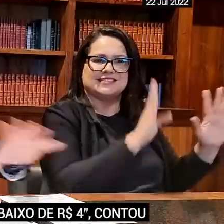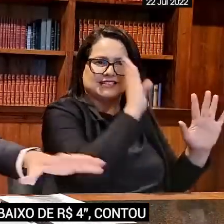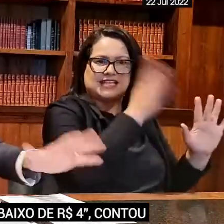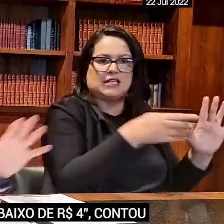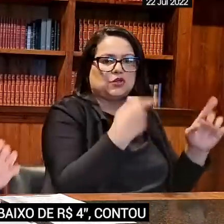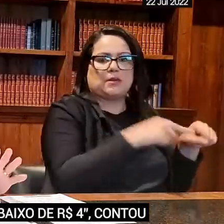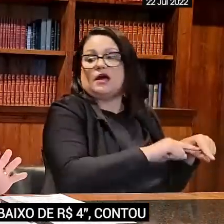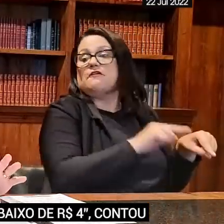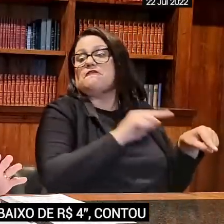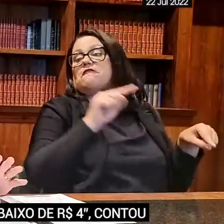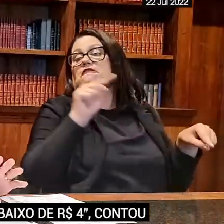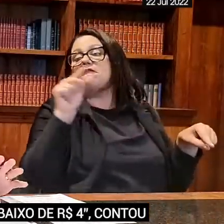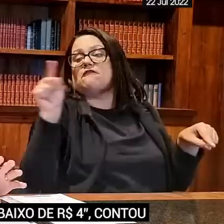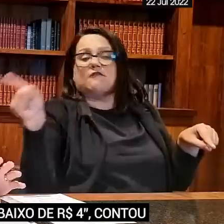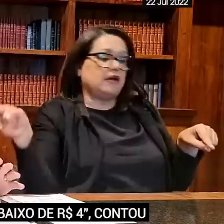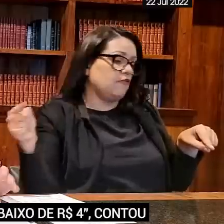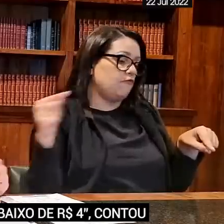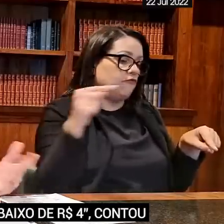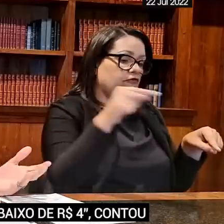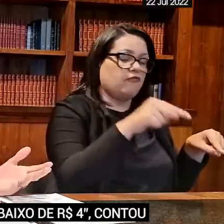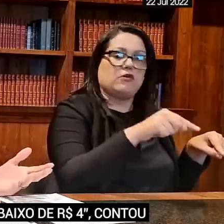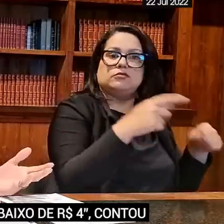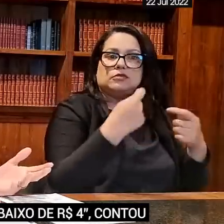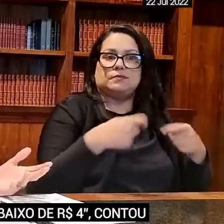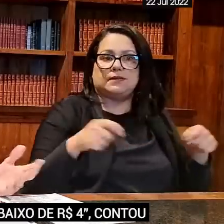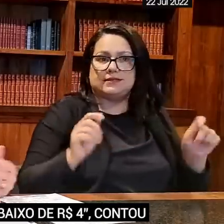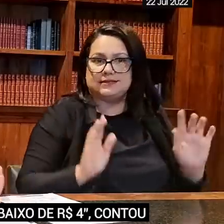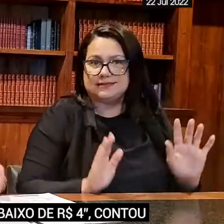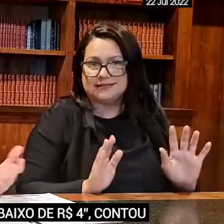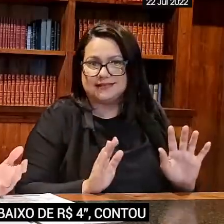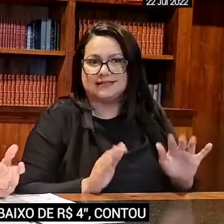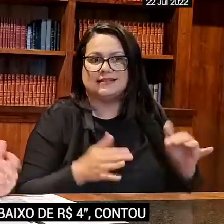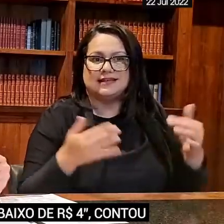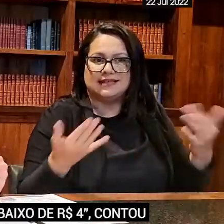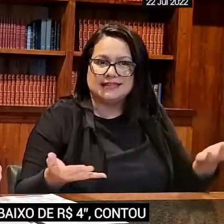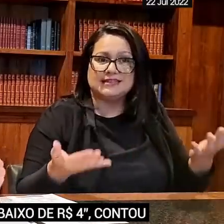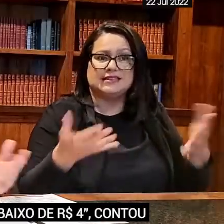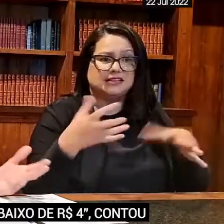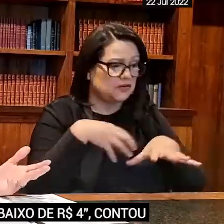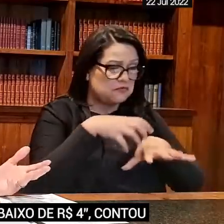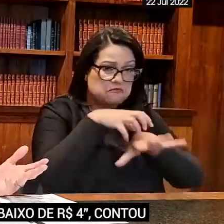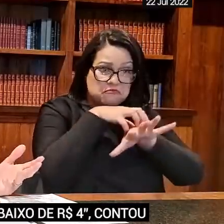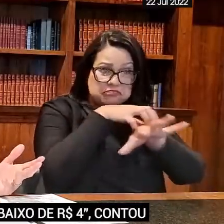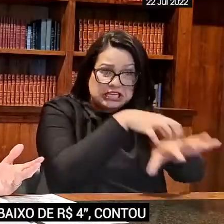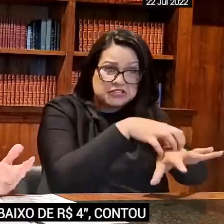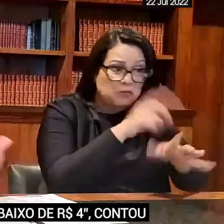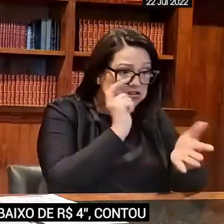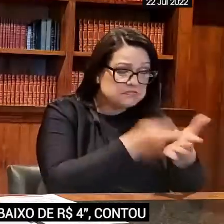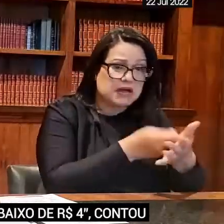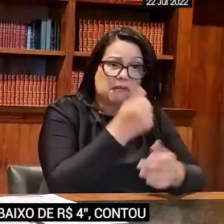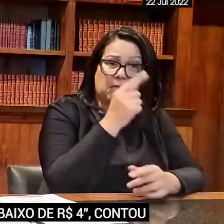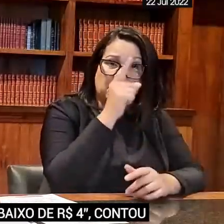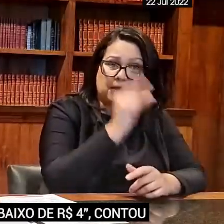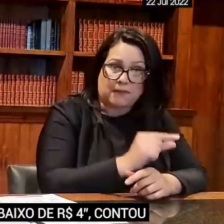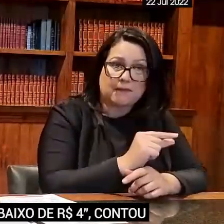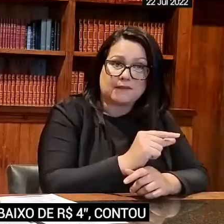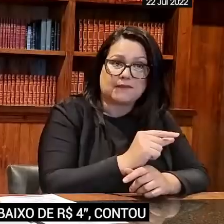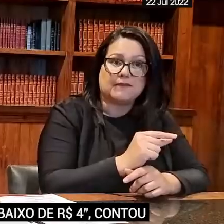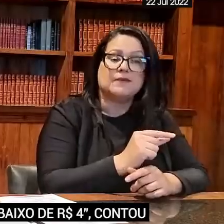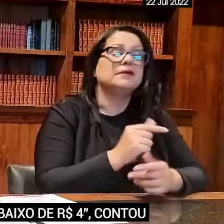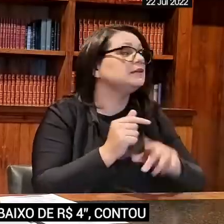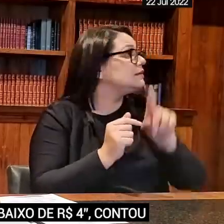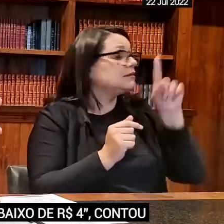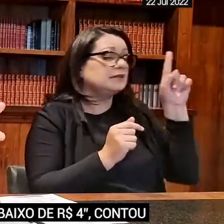cai lá no reservatório do posto tem como praticamente o custo do frete foi baixíssimo o preço